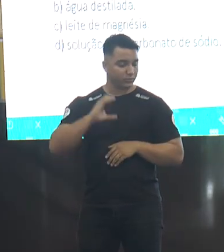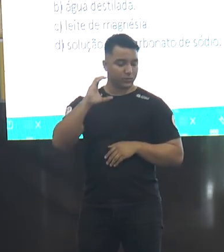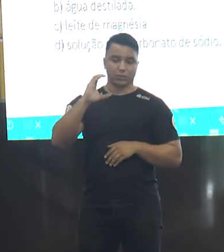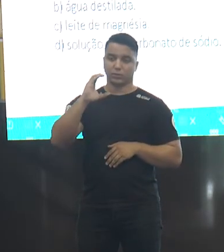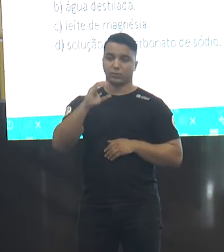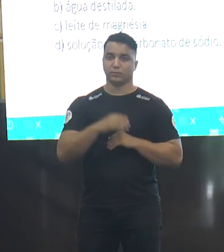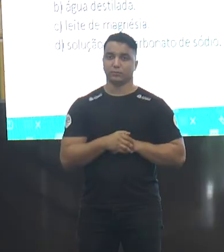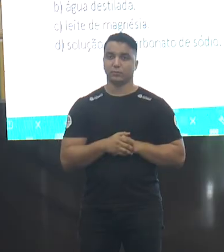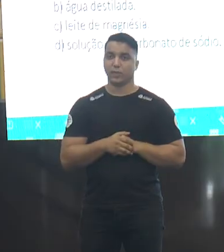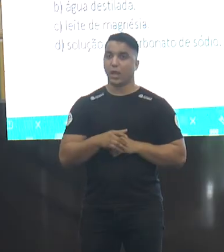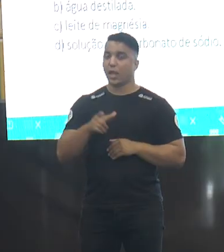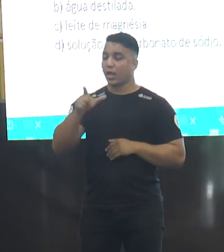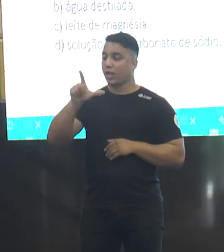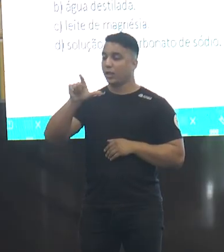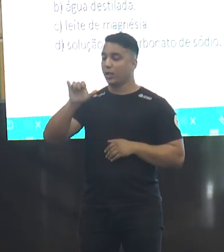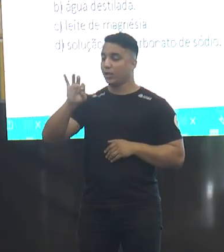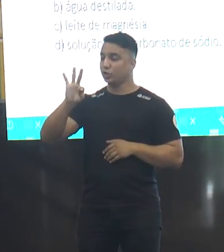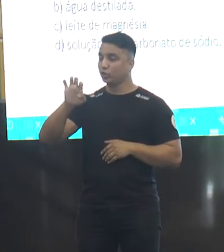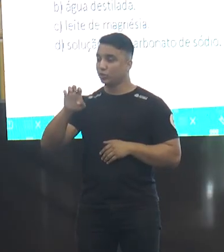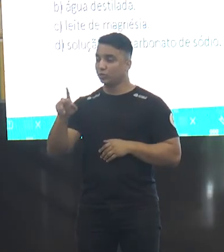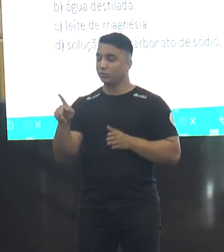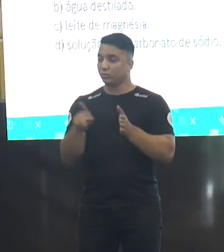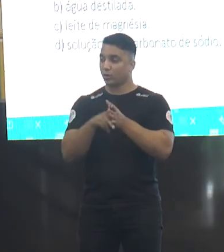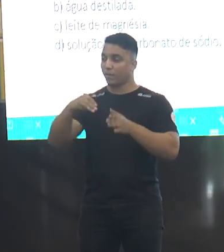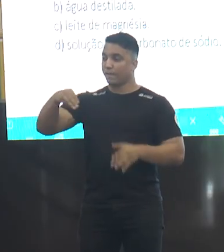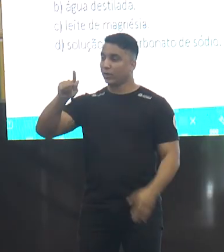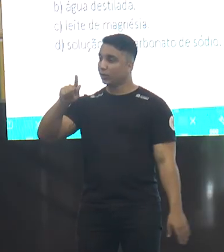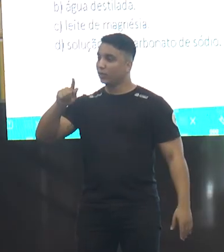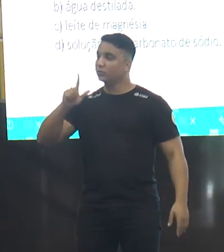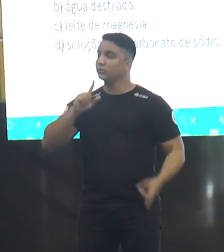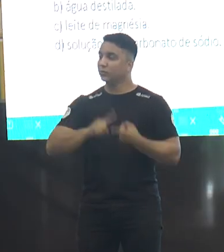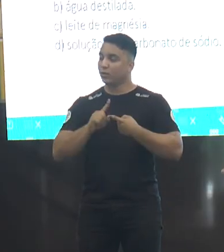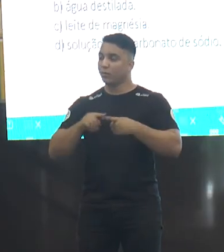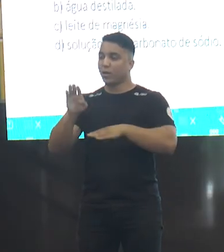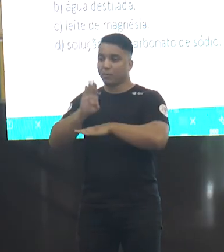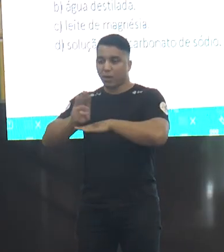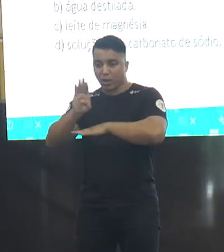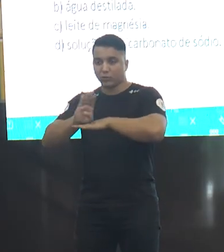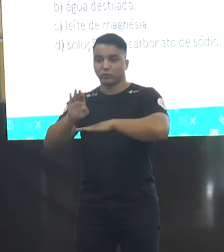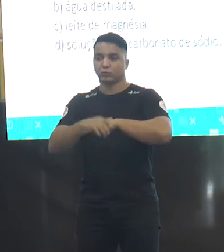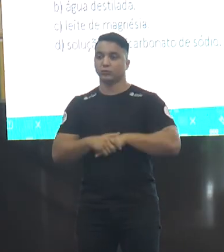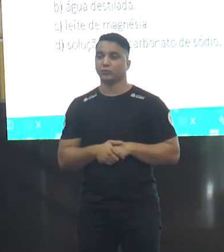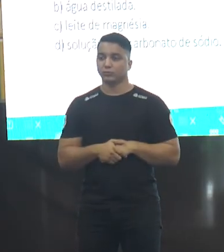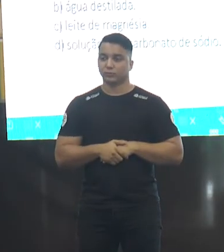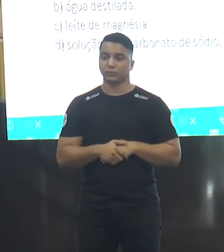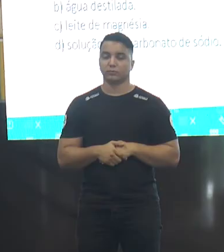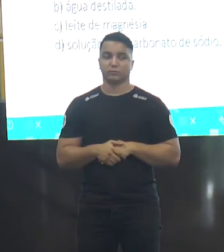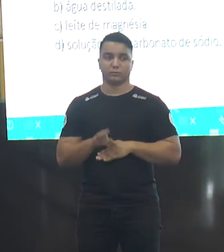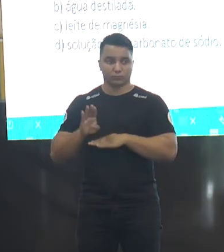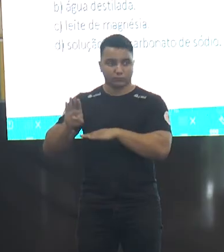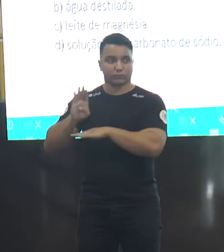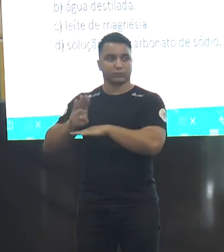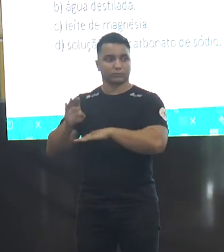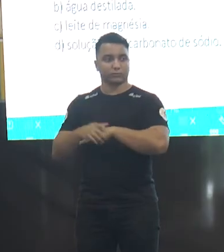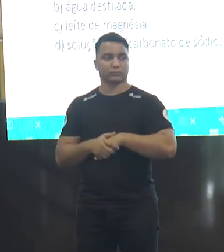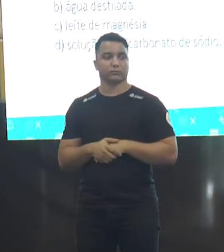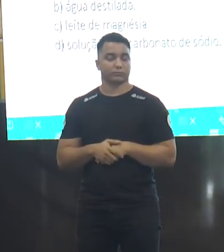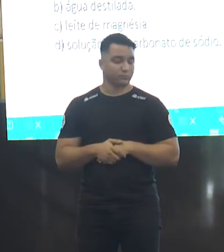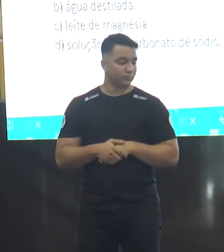C, leite de magnésio. A gente já conversou sobre isso. Leite de magnésio é ácido ou é base?